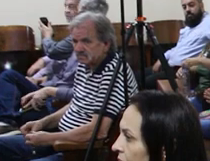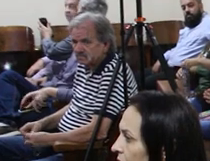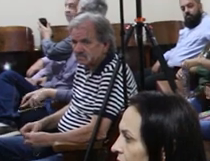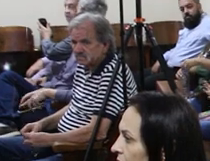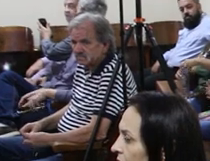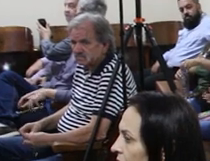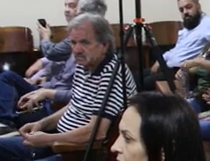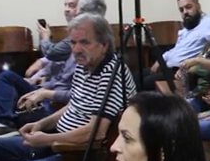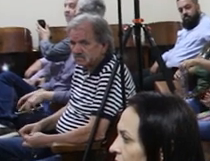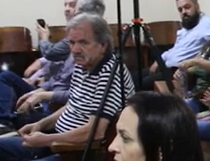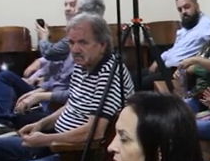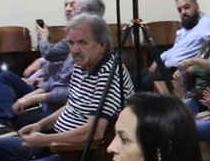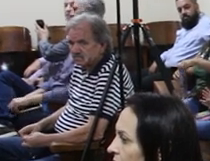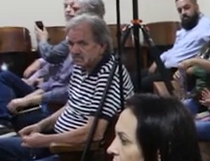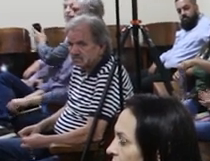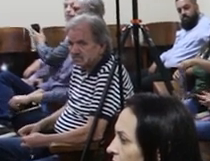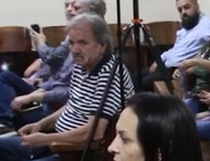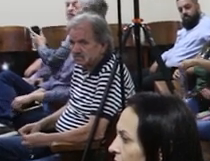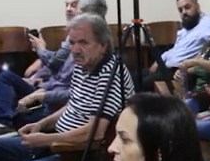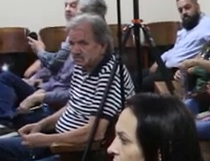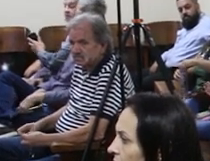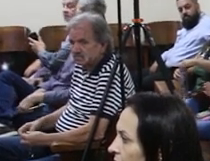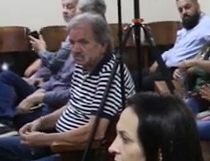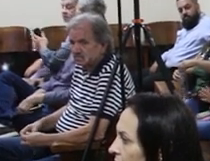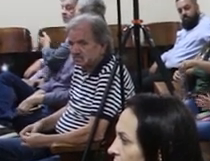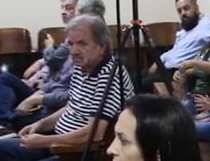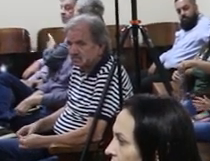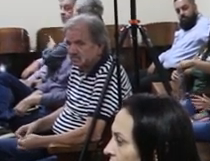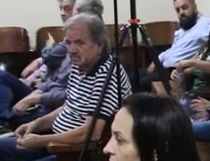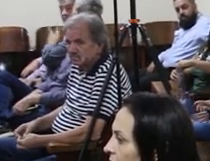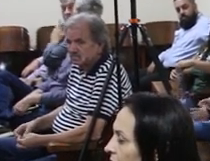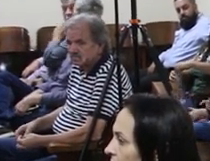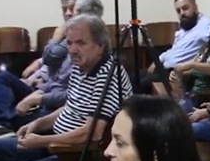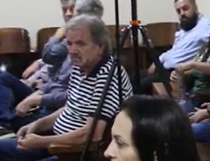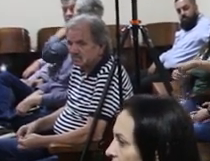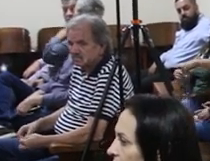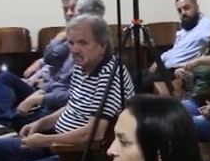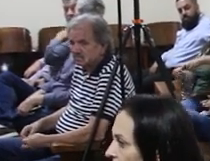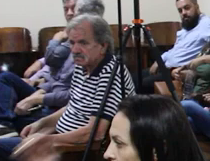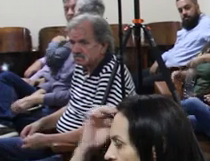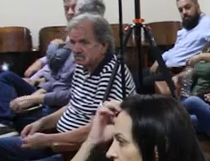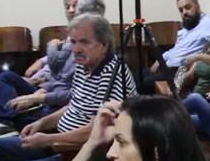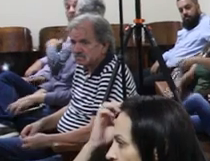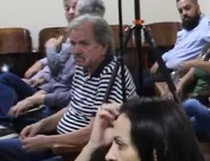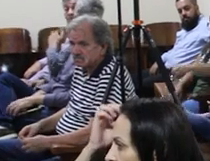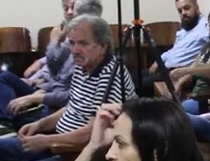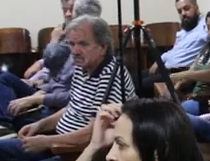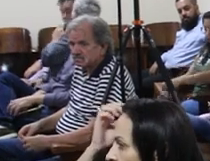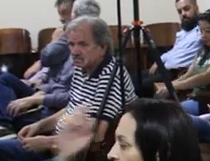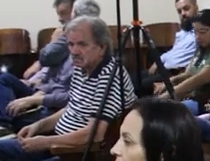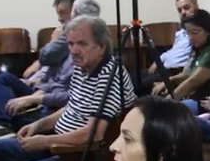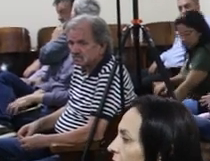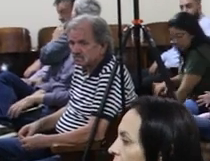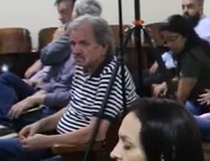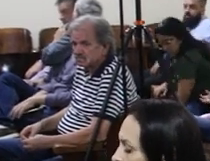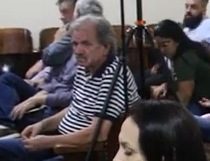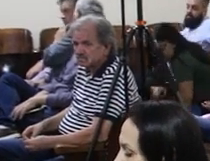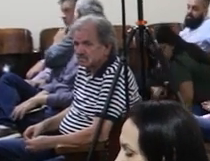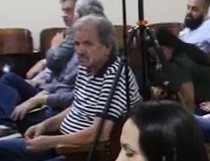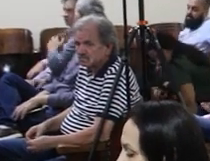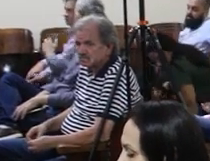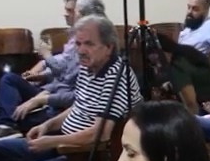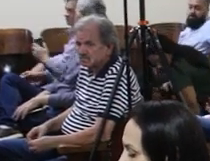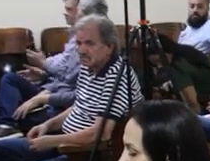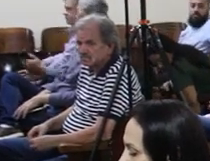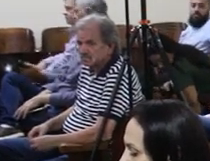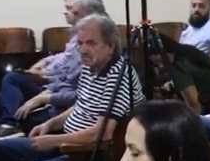todos pegam, chega na festa do Rocio, eles vêm para participar da procissão, enfim, e isso me chamou a atenção também, porque